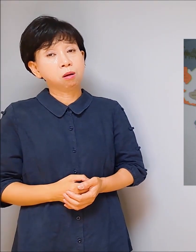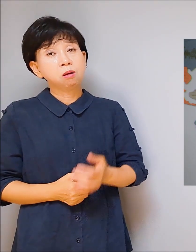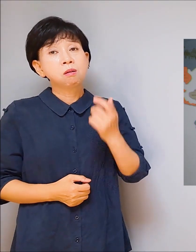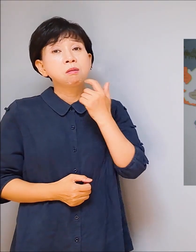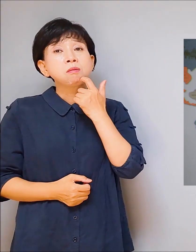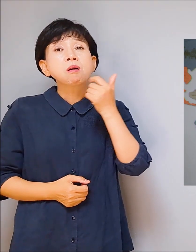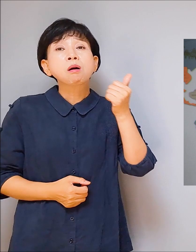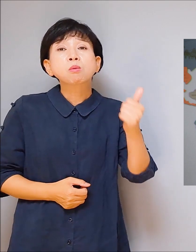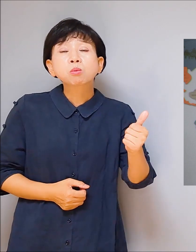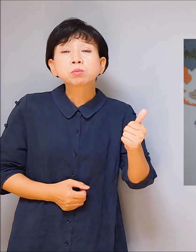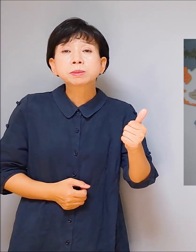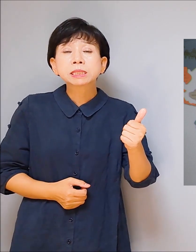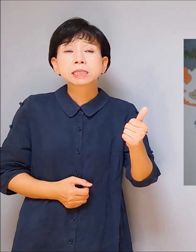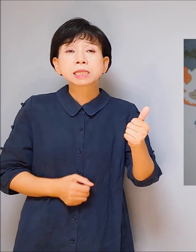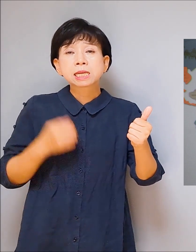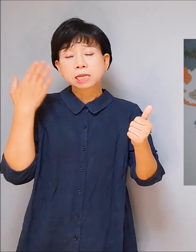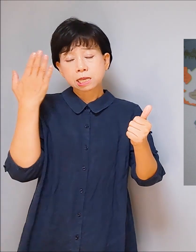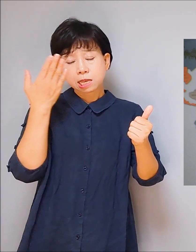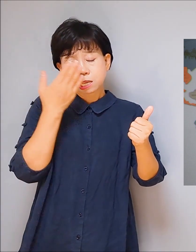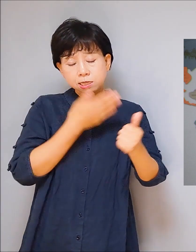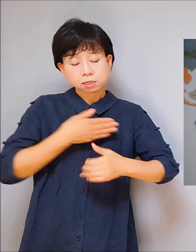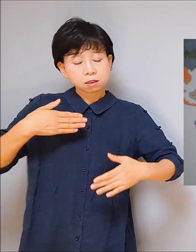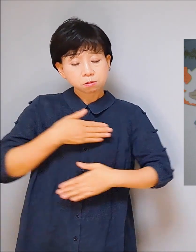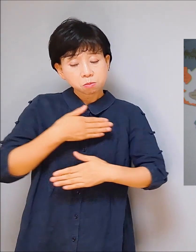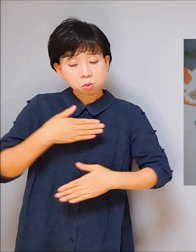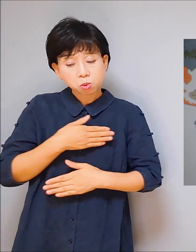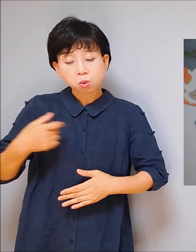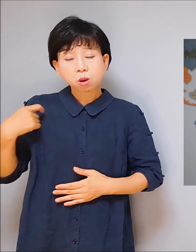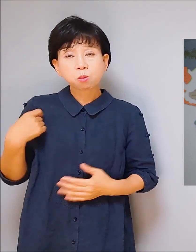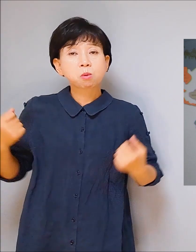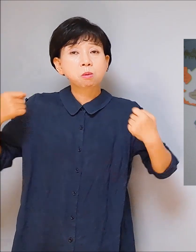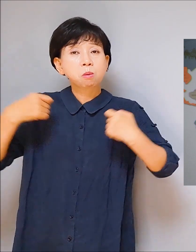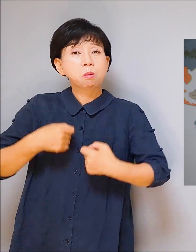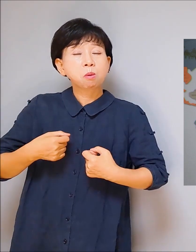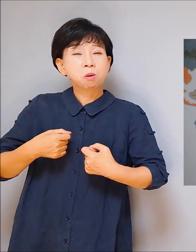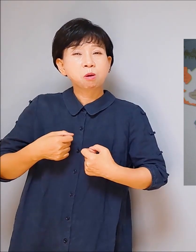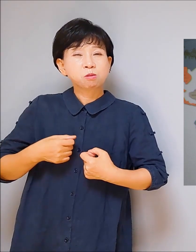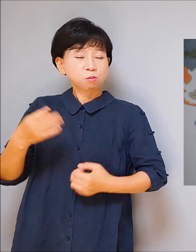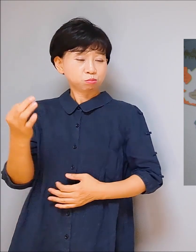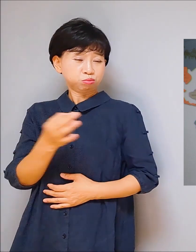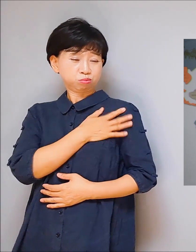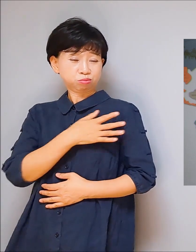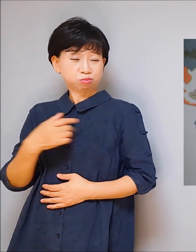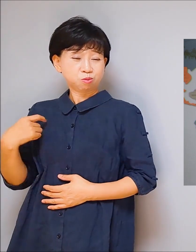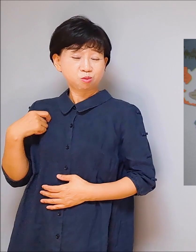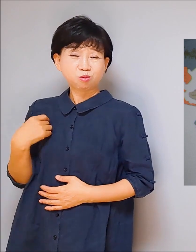있어요. 깨끗하게 목욕하고 비단 옷을 입고